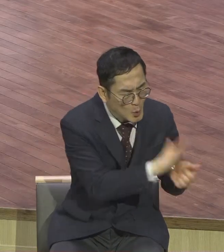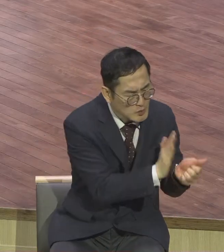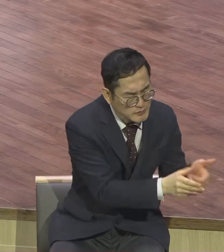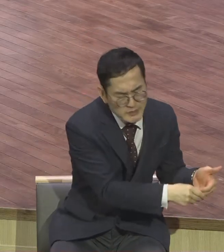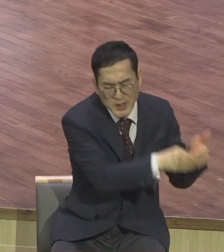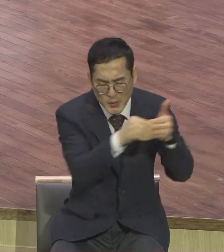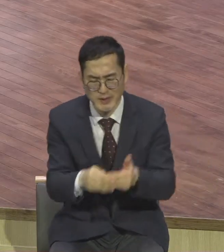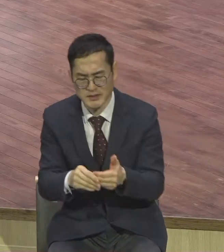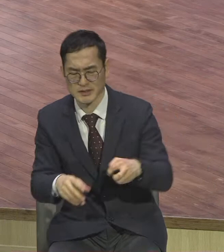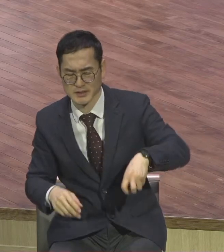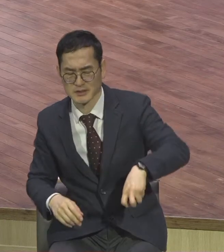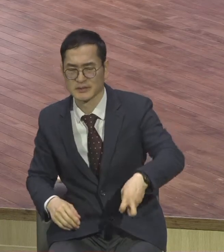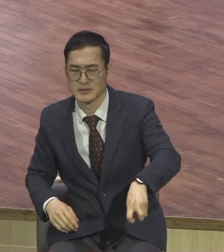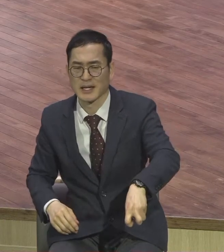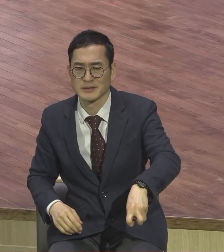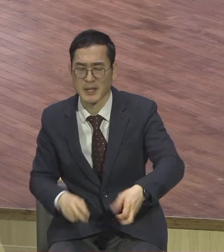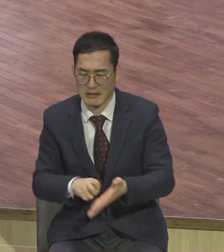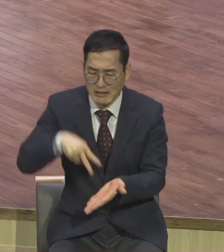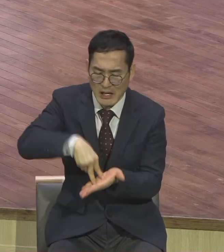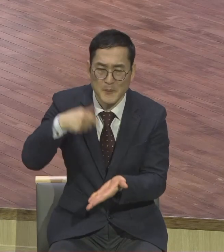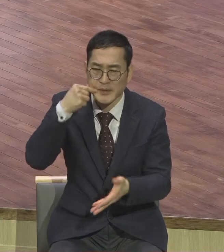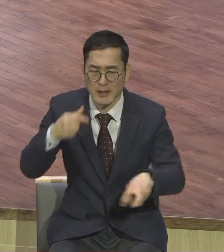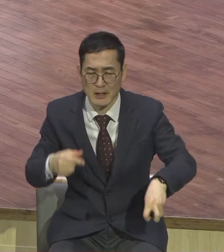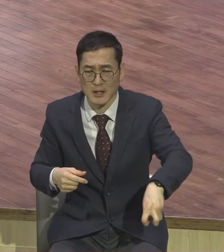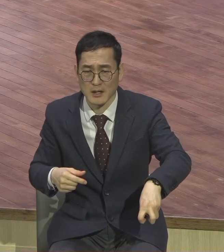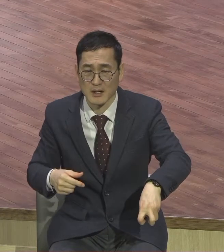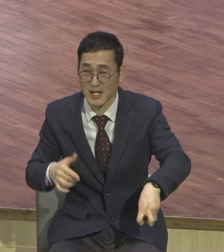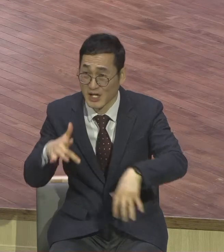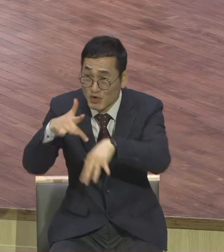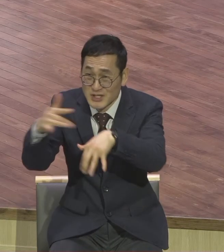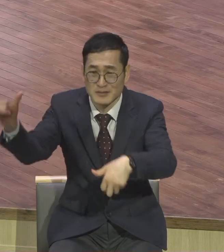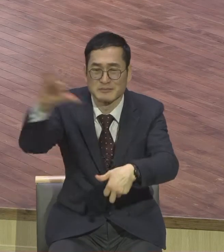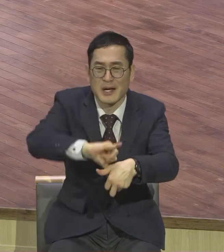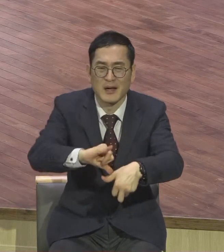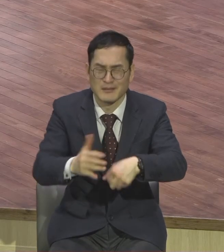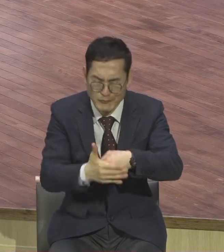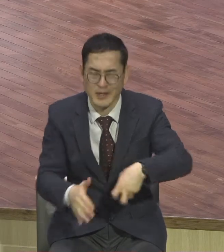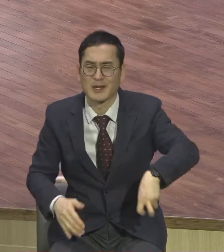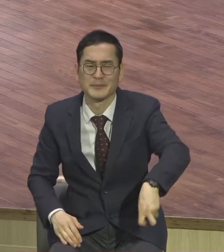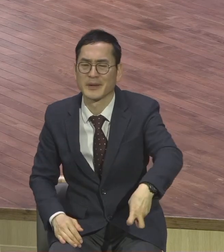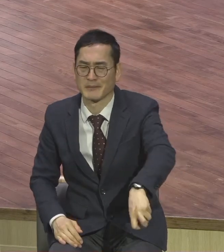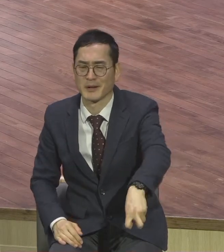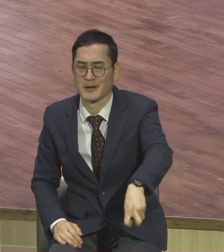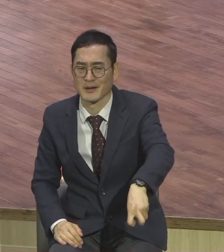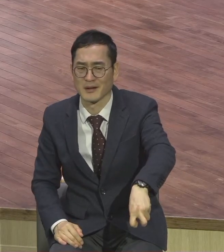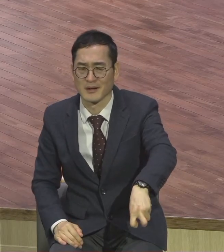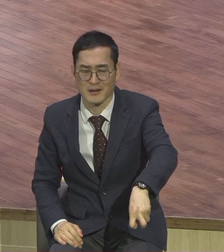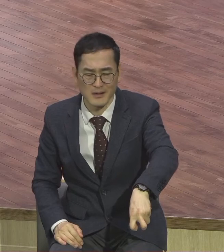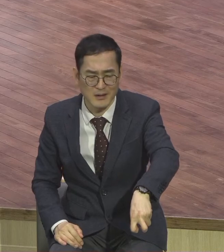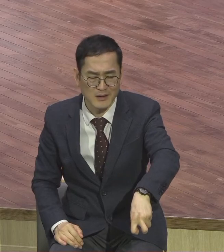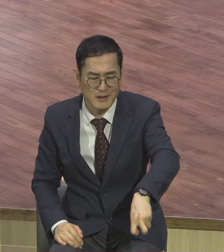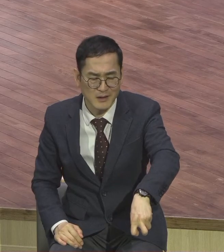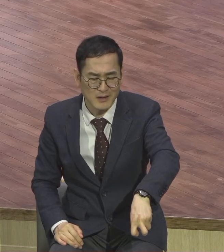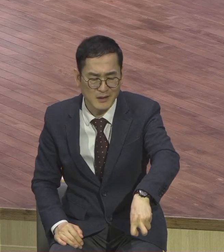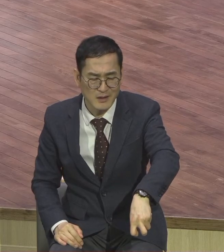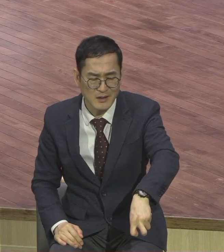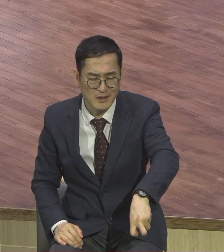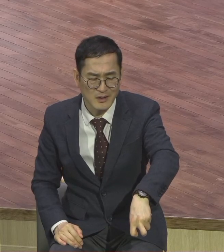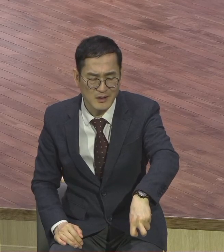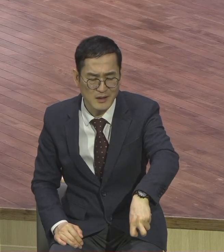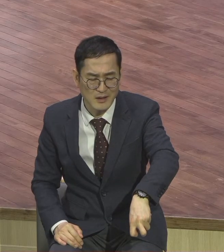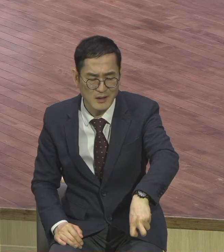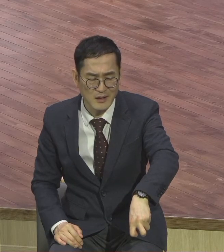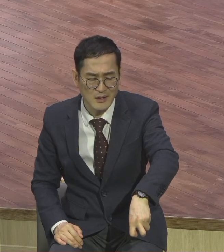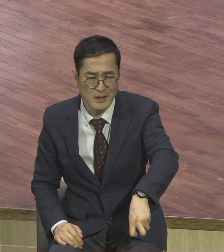보니 귀신 들려서 안전병이 된 거예요. 귀신이 들려가지고 안전병이 된 거예요. 귀신이 들려가지고 이거 어떻게 아느냐 머리 딱 때리면 여기에서